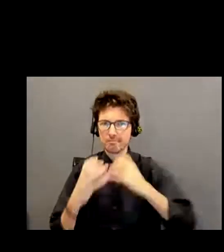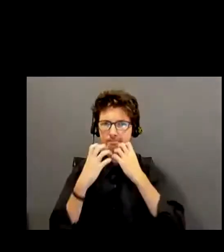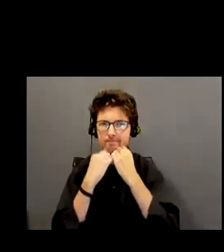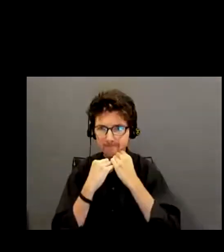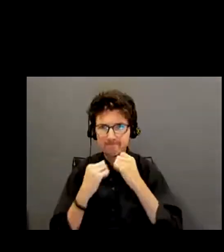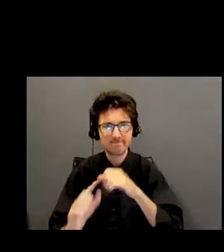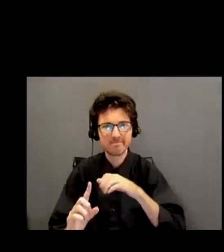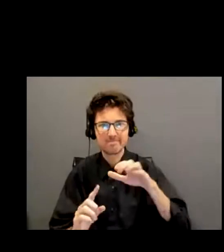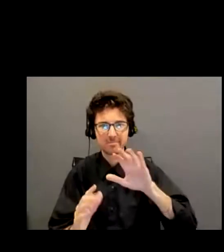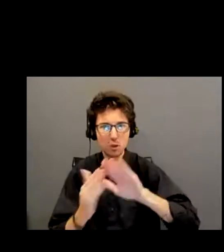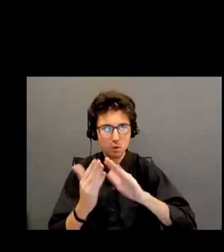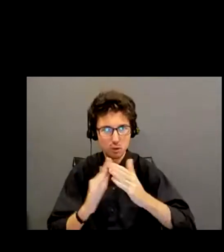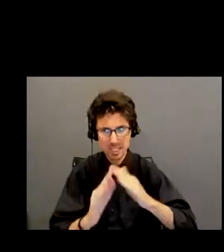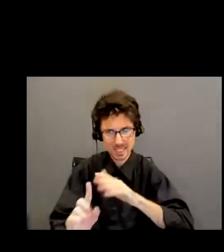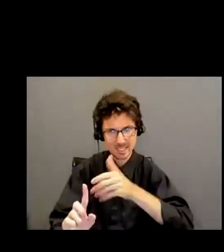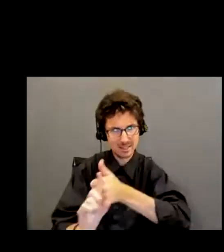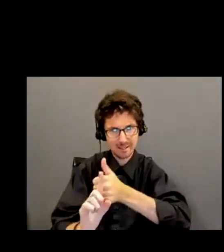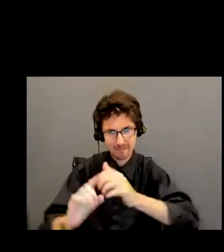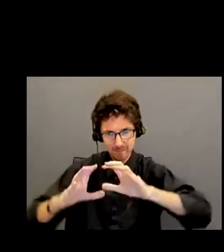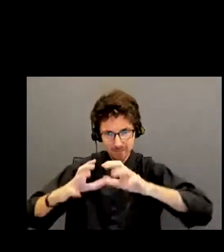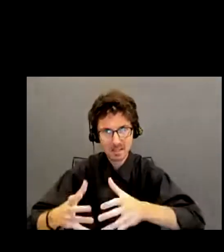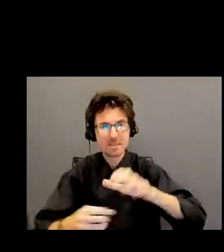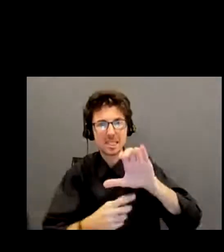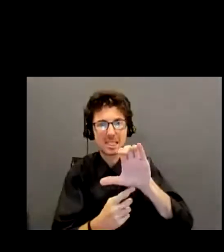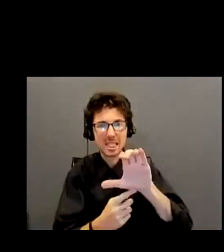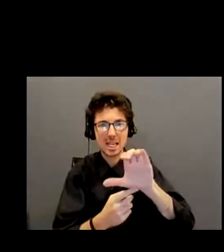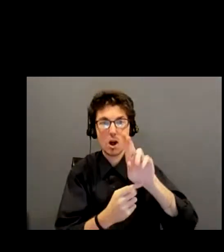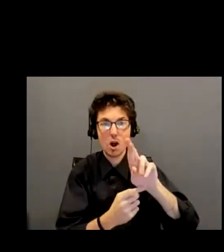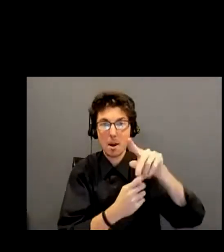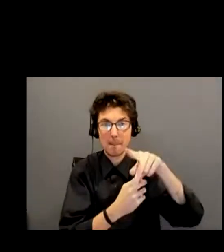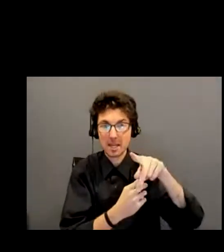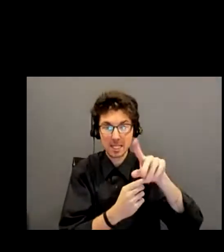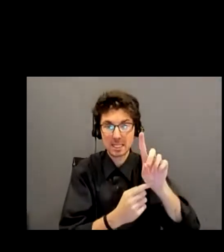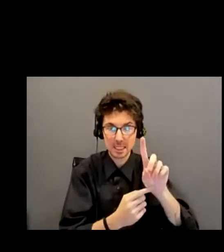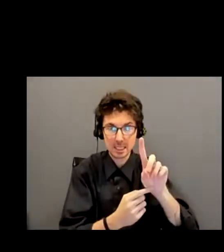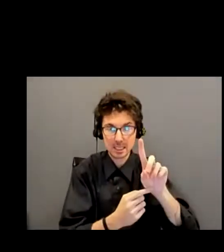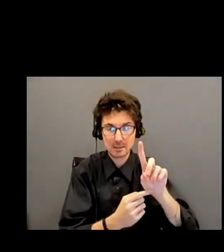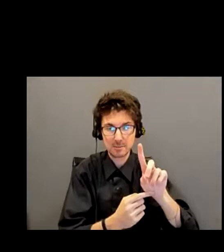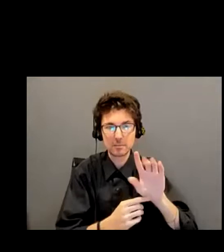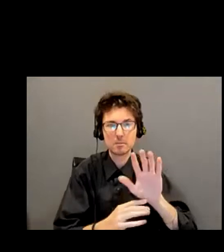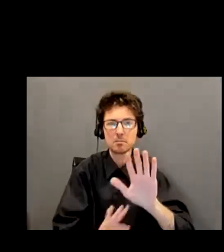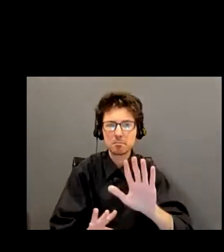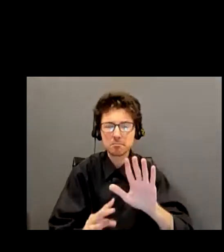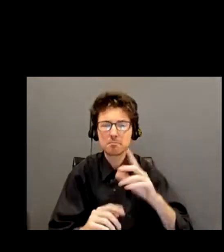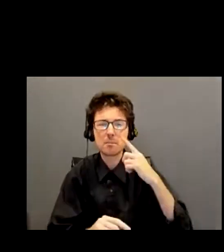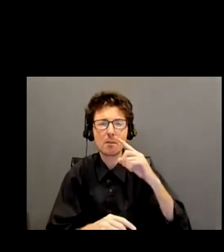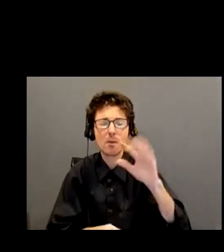I would like also to say a few words in French to our francophone